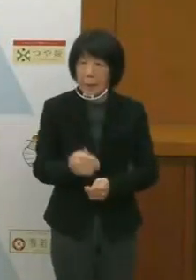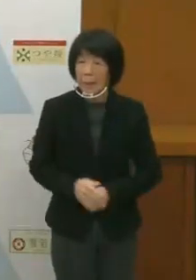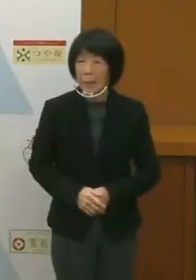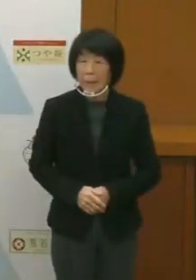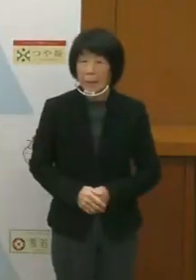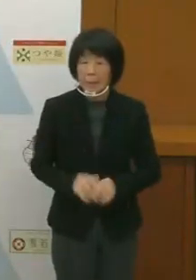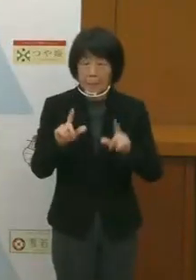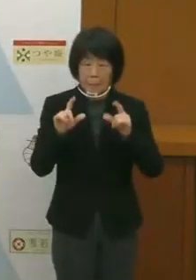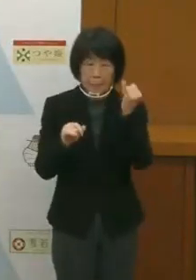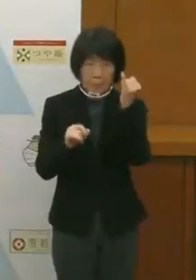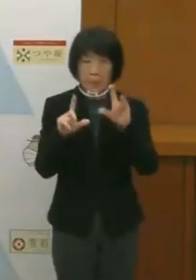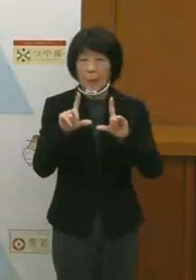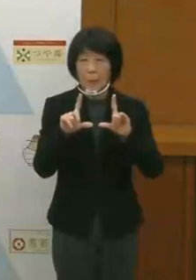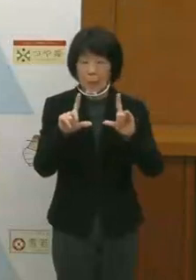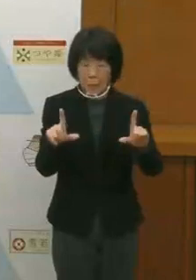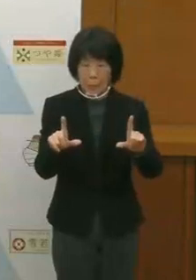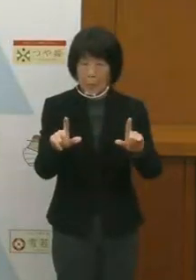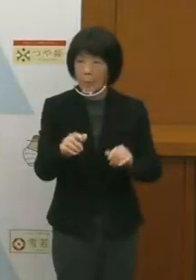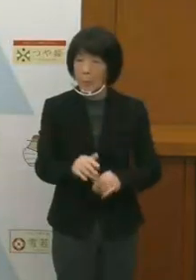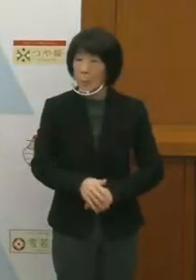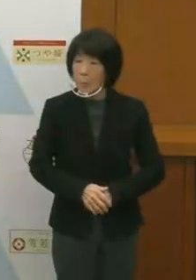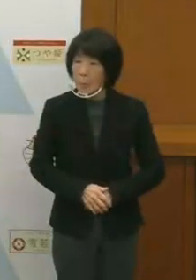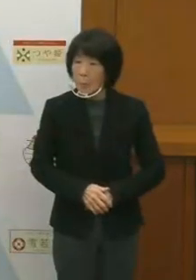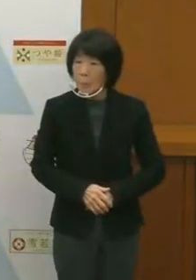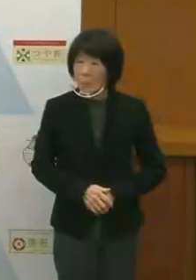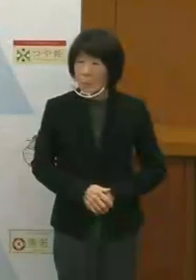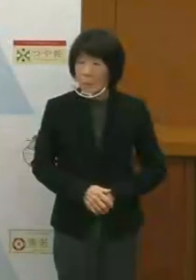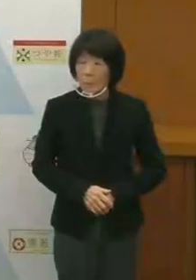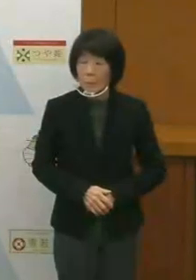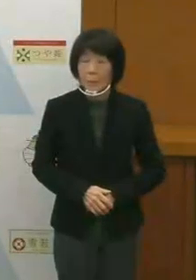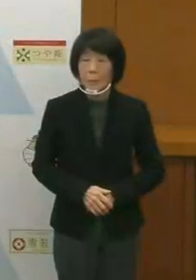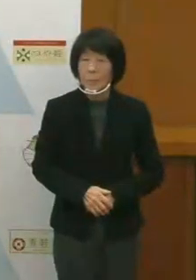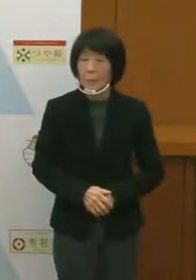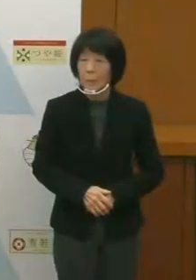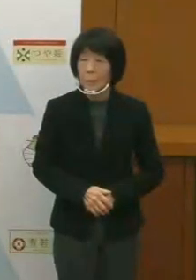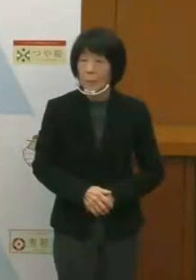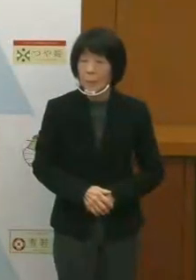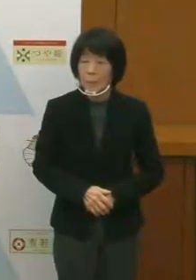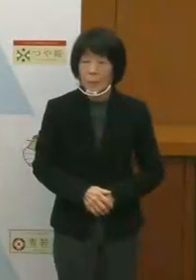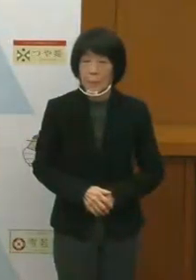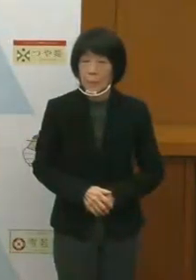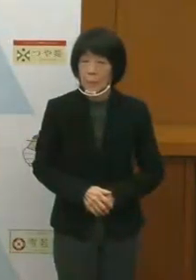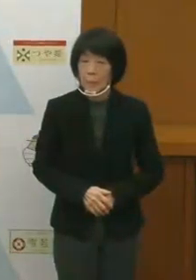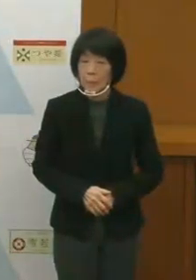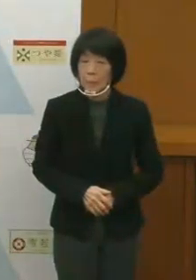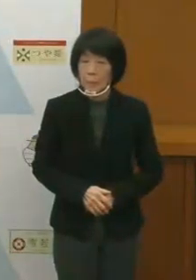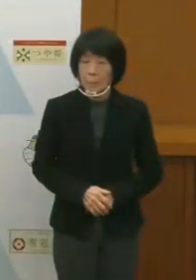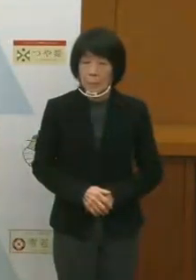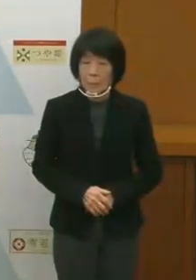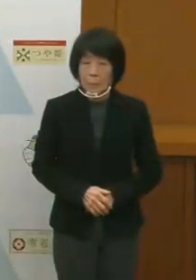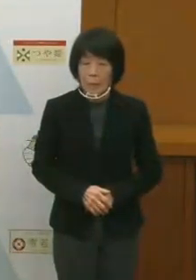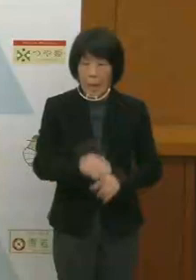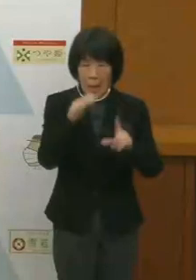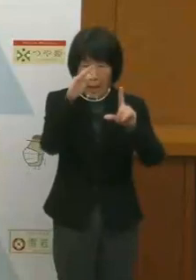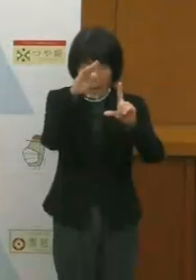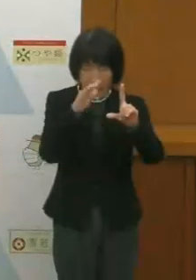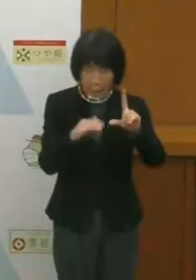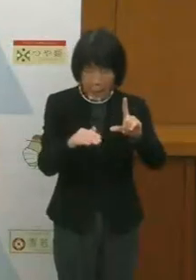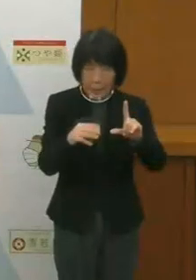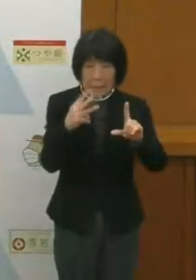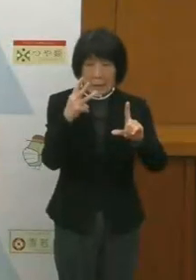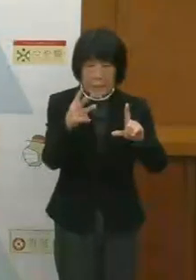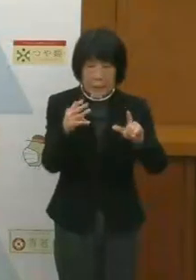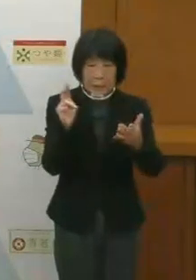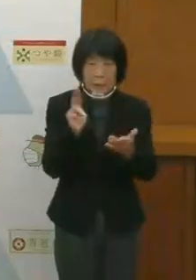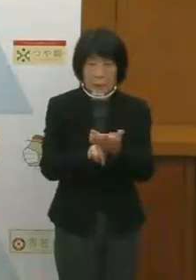重症者が中等症の方が、 いや総合的な判断だと思いますけど、いつレベル3になったんですか。 今日です。 今日レベ